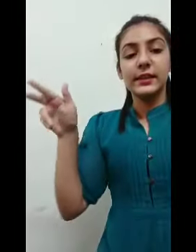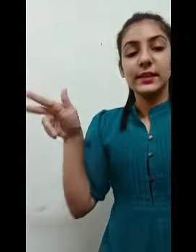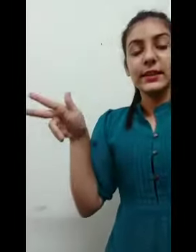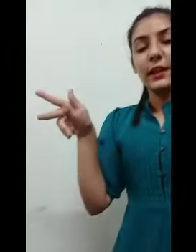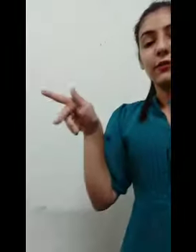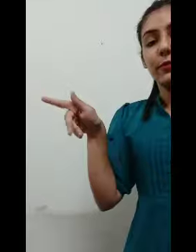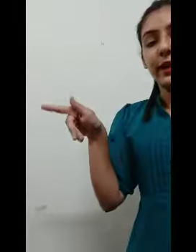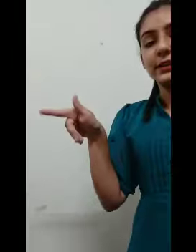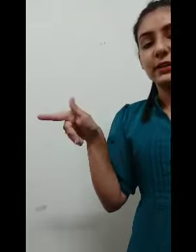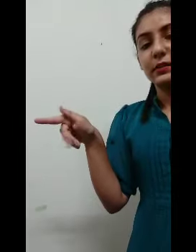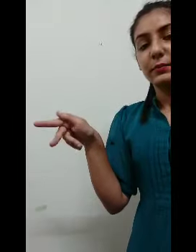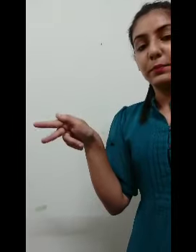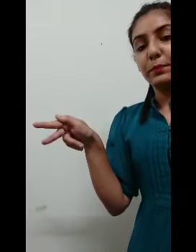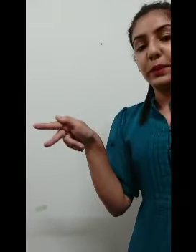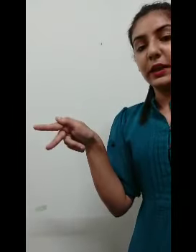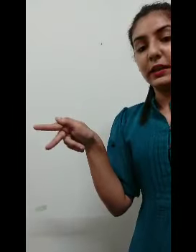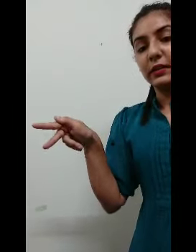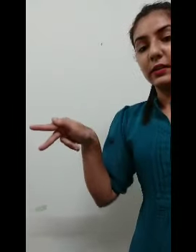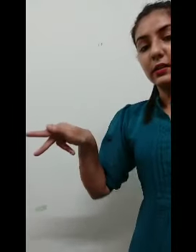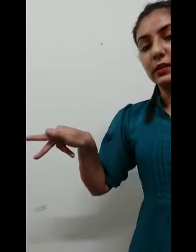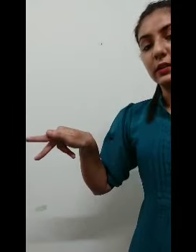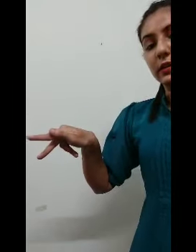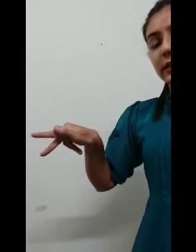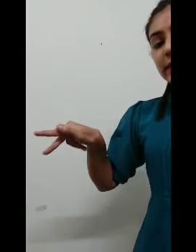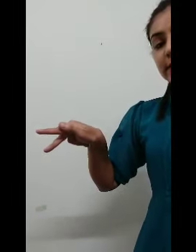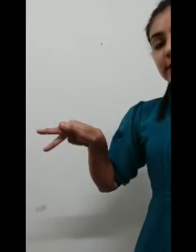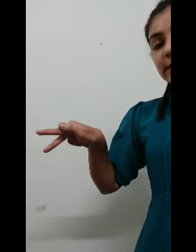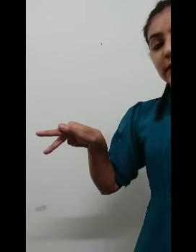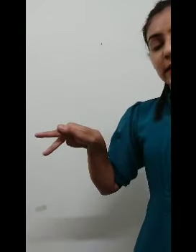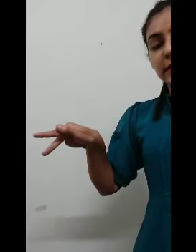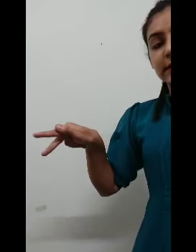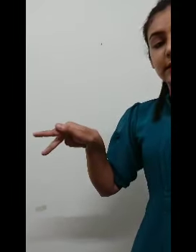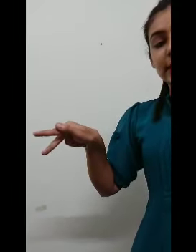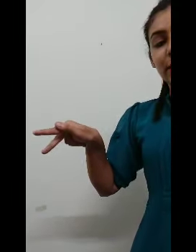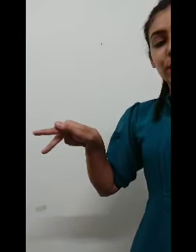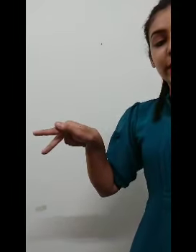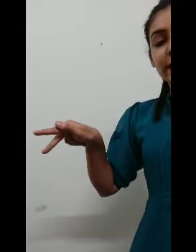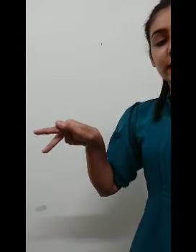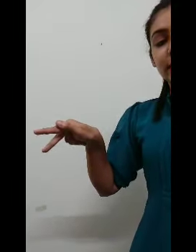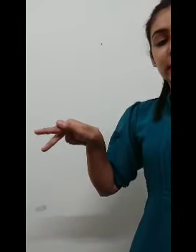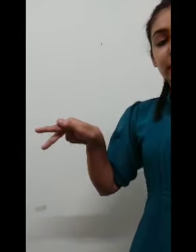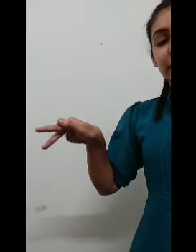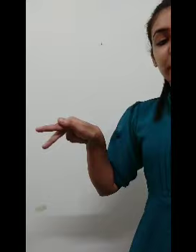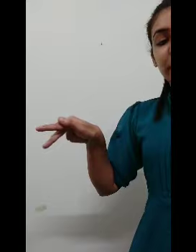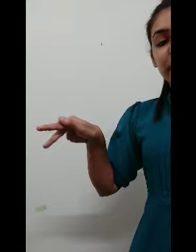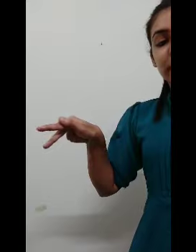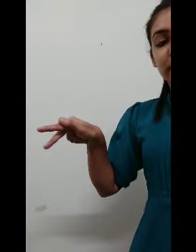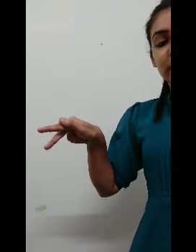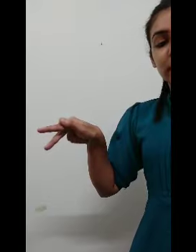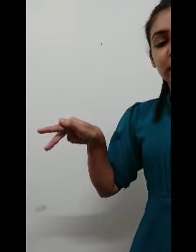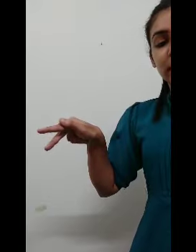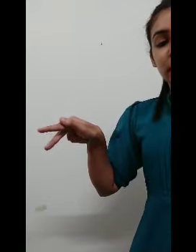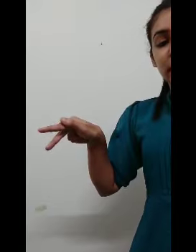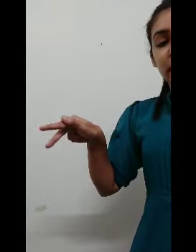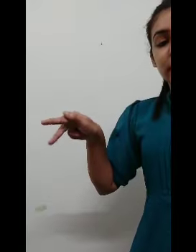दिस इज अल्फाबेट पी, दिस, दिस इज अल्फाबेट P,